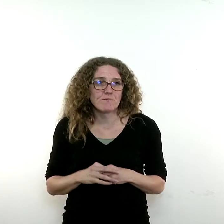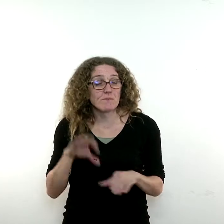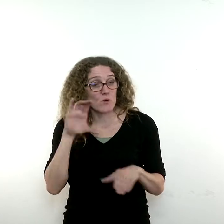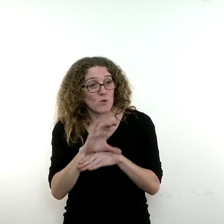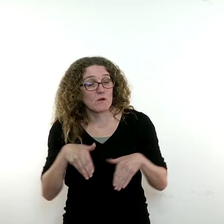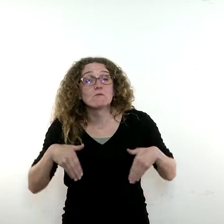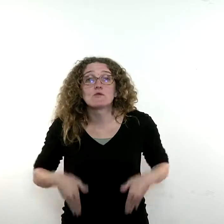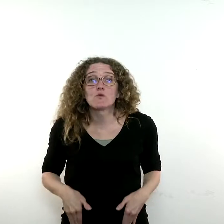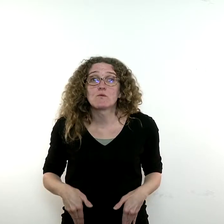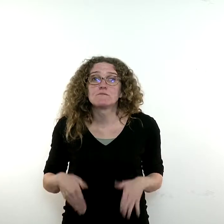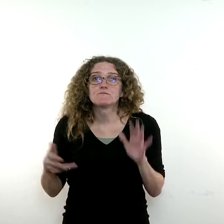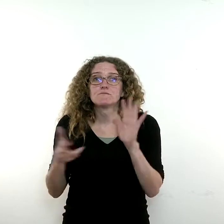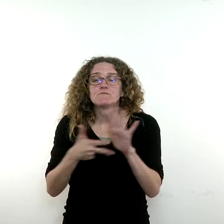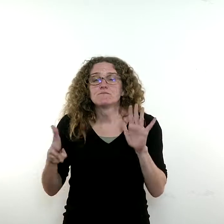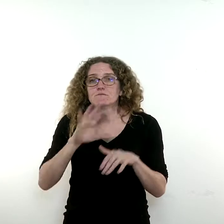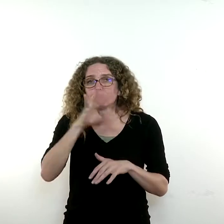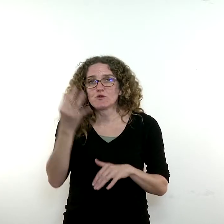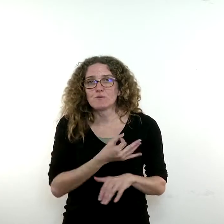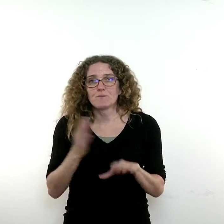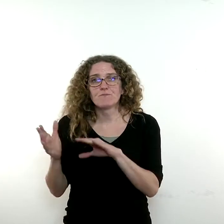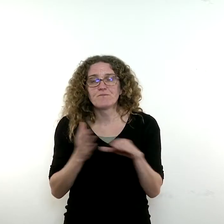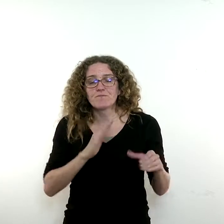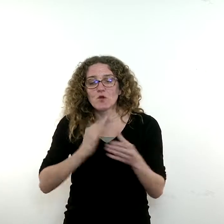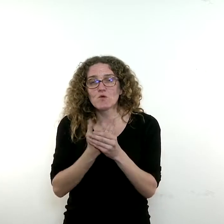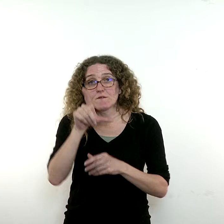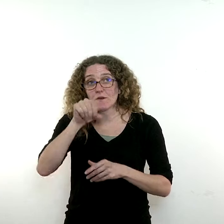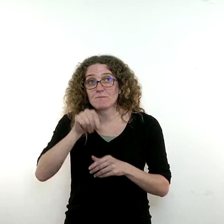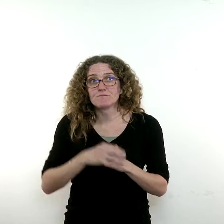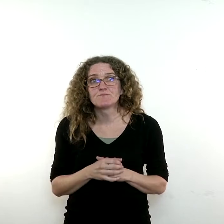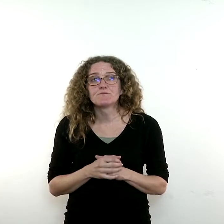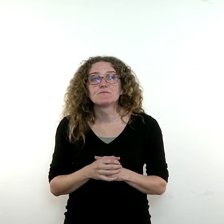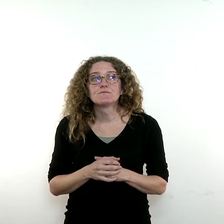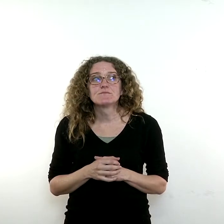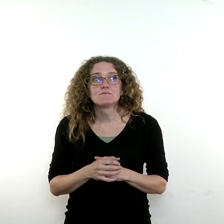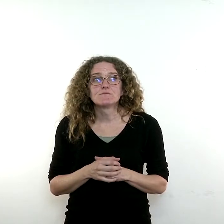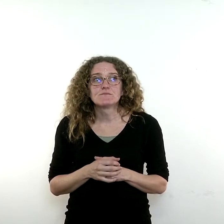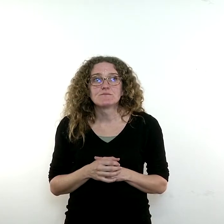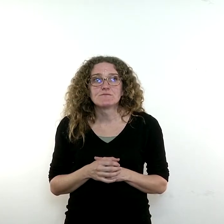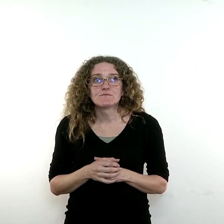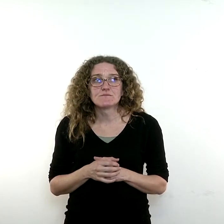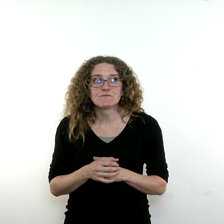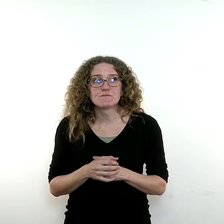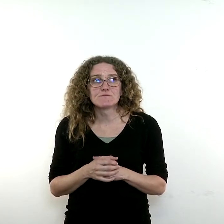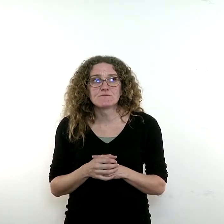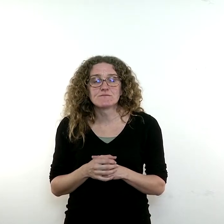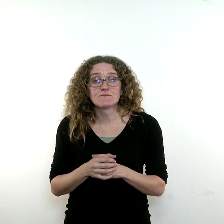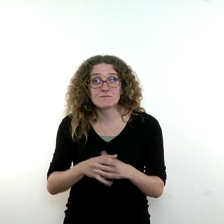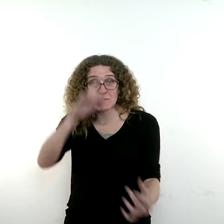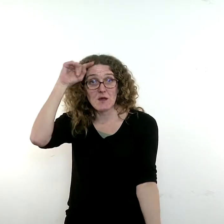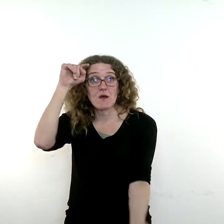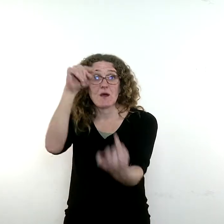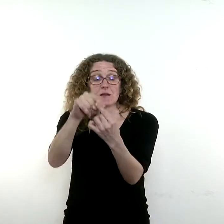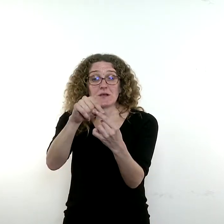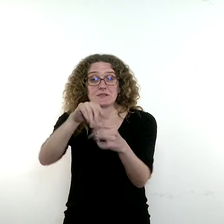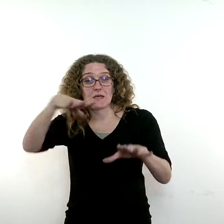Contre? Abstention. Adopté à l'unanimité. Affaire 20. Attribution de subventions dans le cadre de la thématique